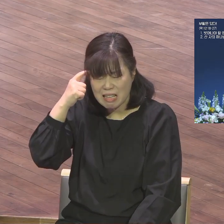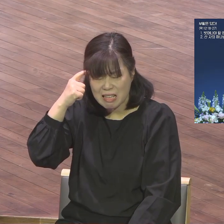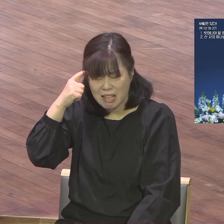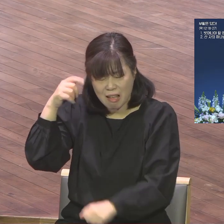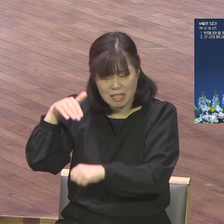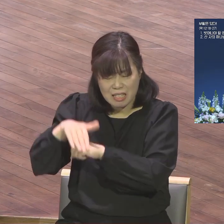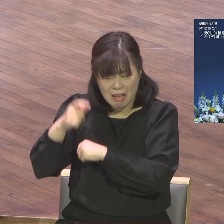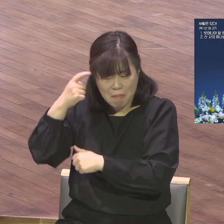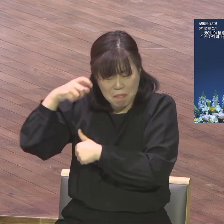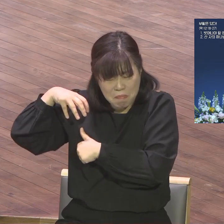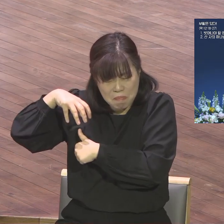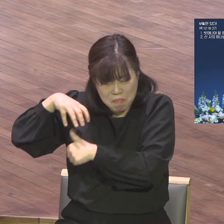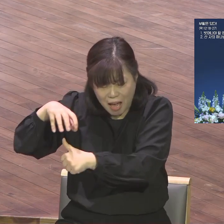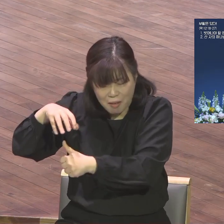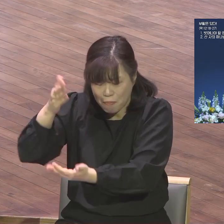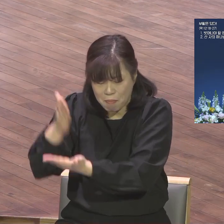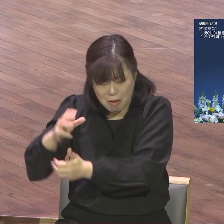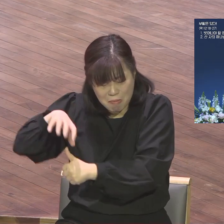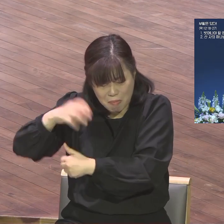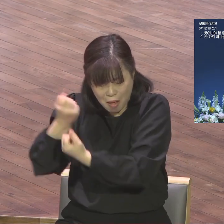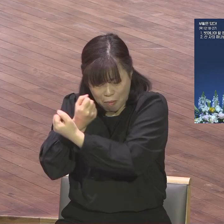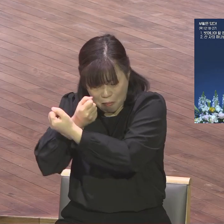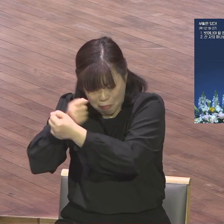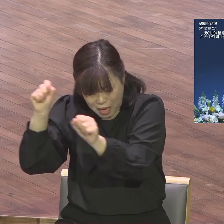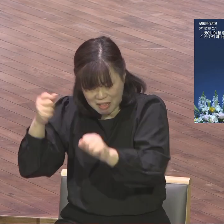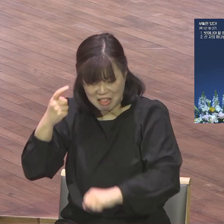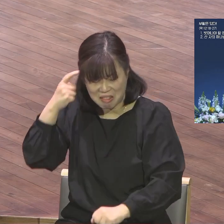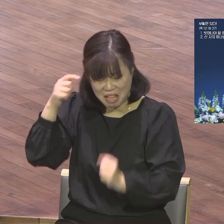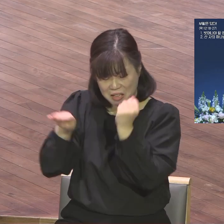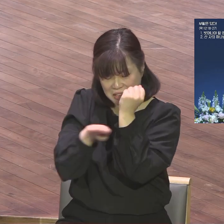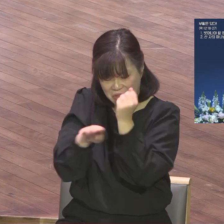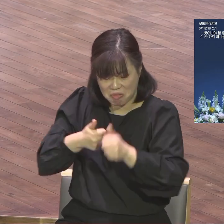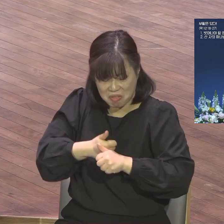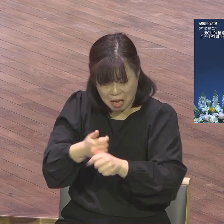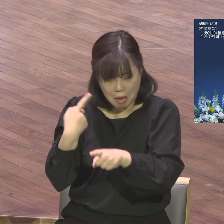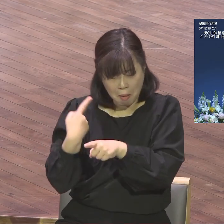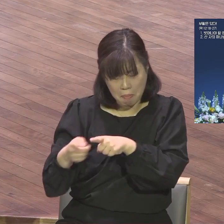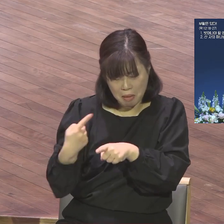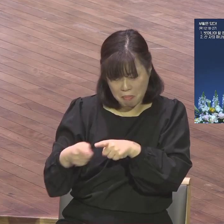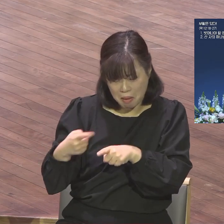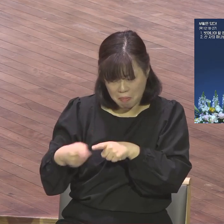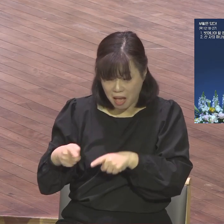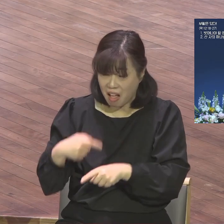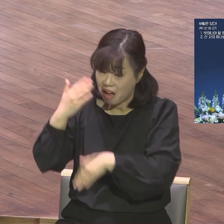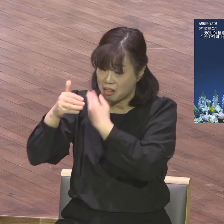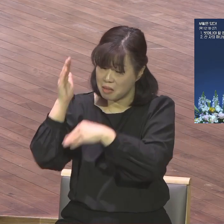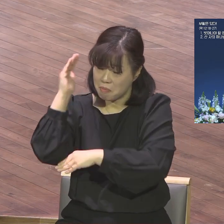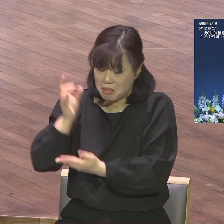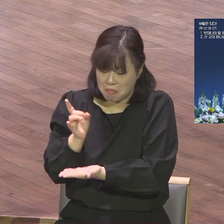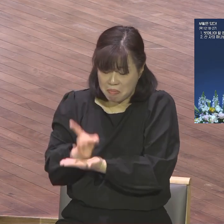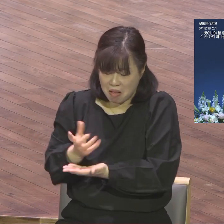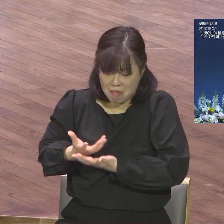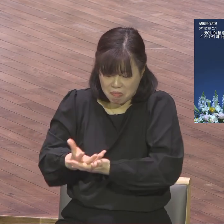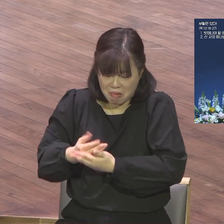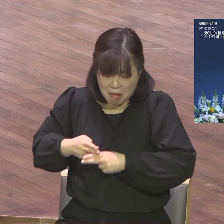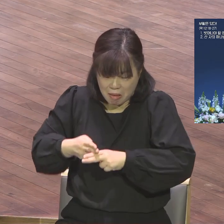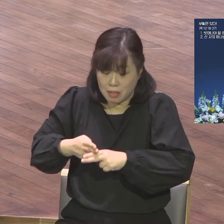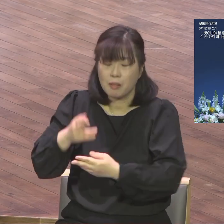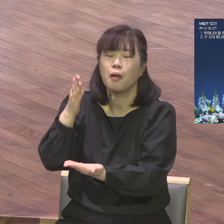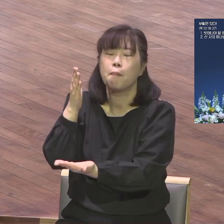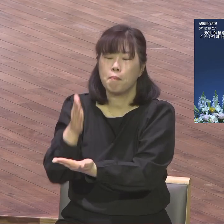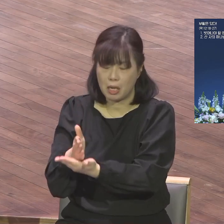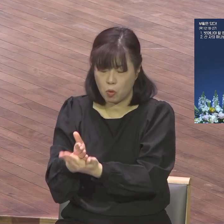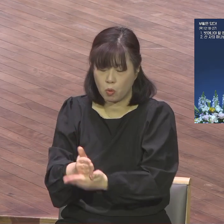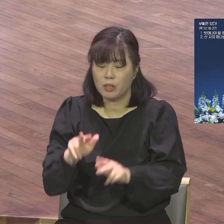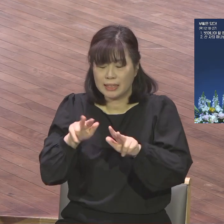네 생각에서 빠져나오게 하여 주시옵시고 네 생각으로 무엇을 판단하고 행동하지 않게 하시고 산자의 하나님 지금 살아계신